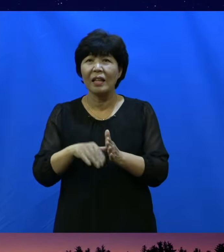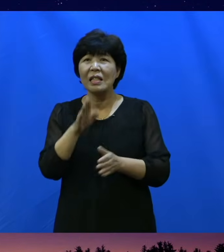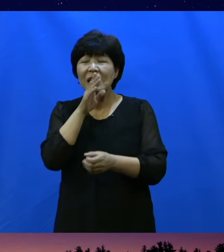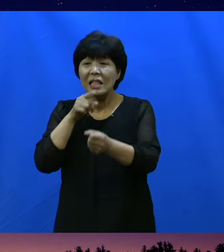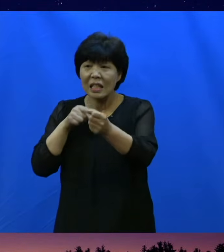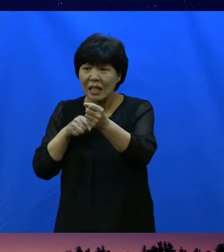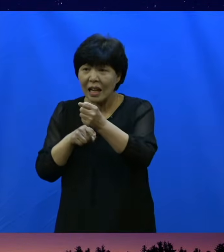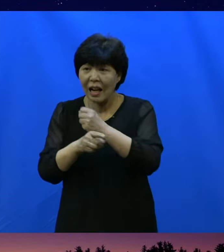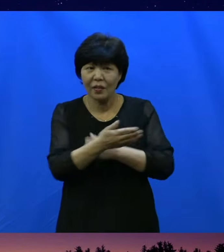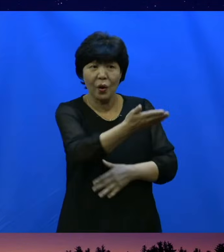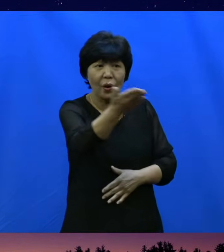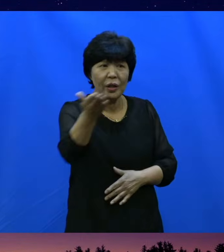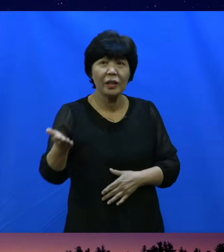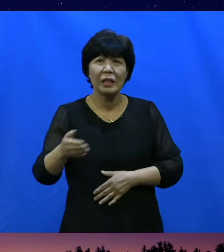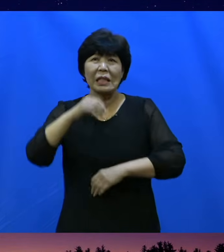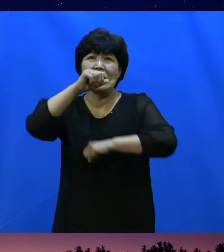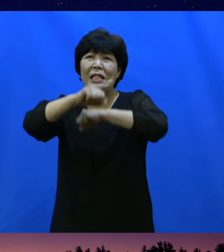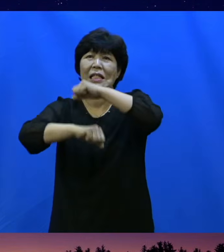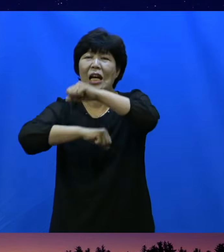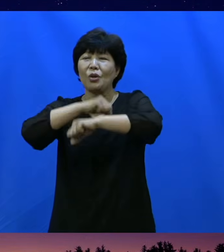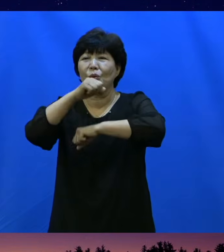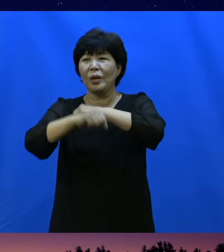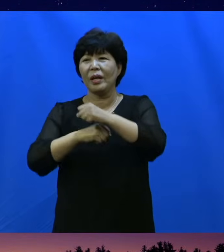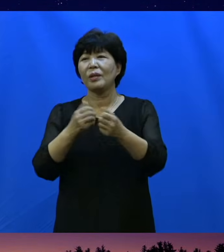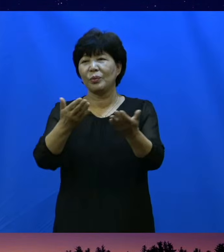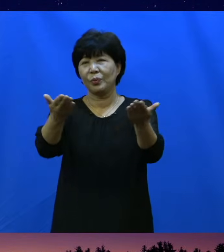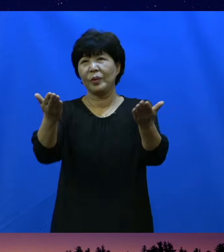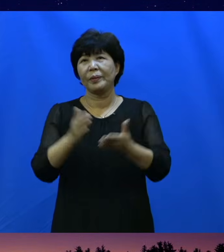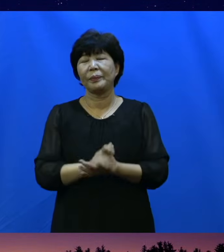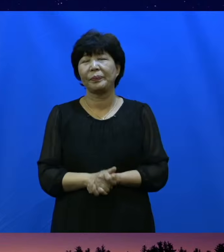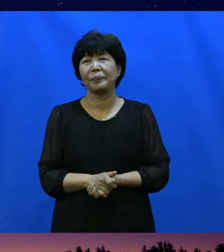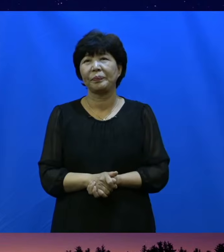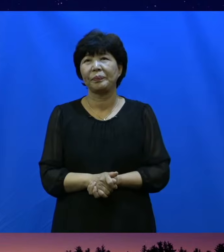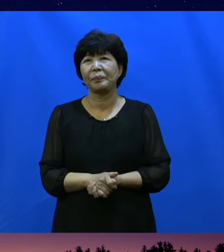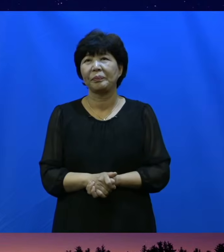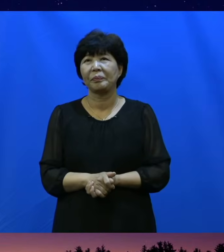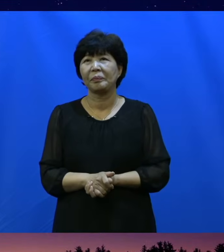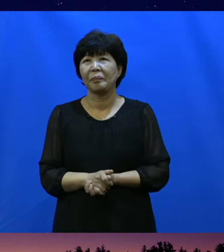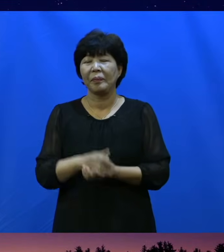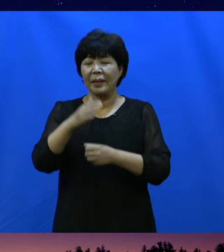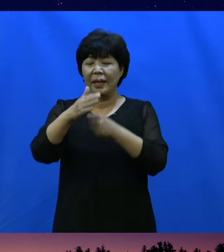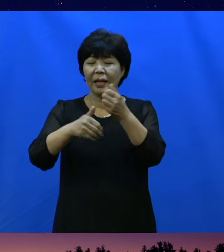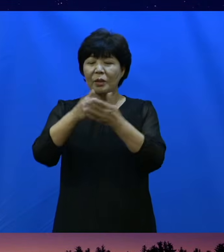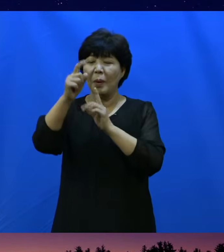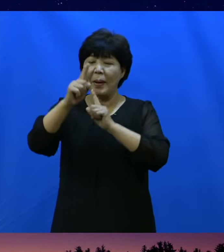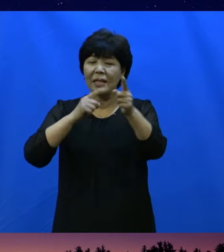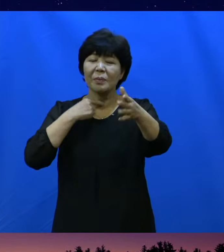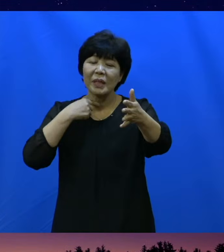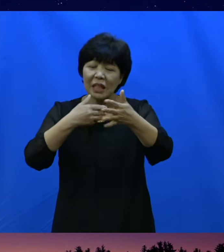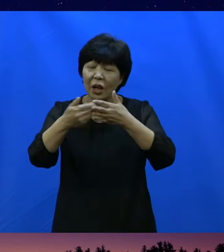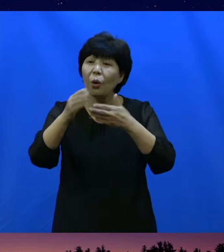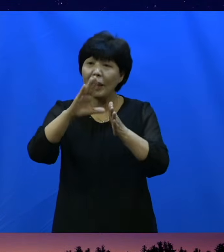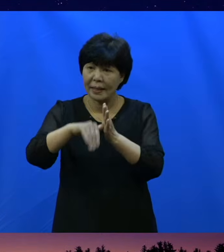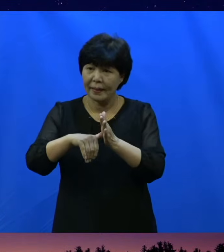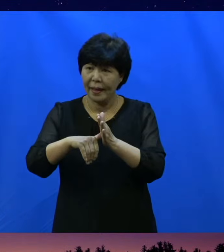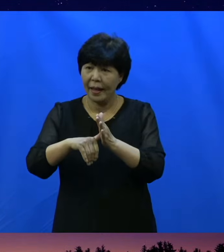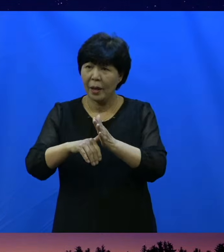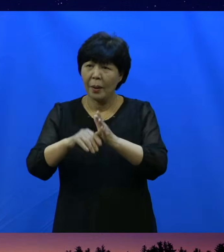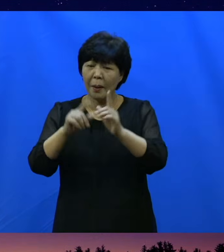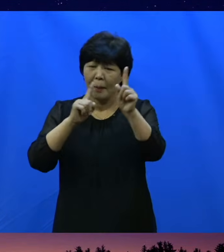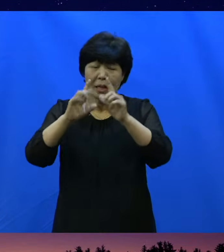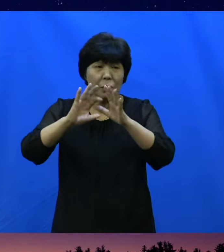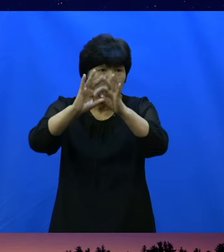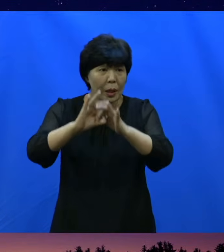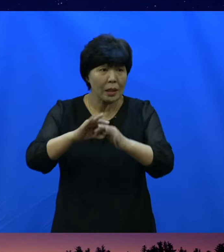마귀의 말에 내가 구속, 결박을 당하지 않을 수 있는 것은 하나님의 말씀을 내가 경험할 때 그 말씀이 나를 자유롭게 하는